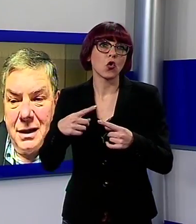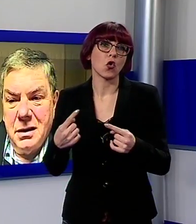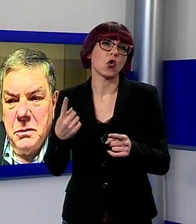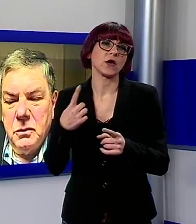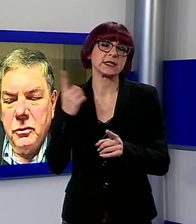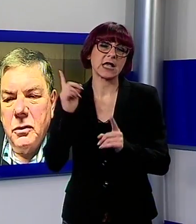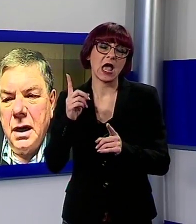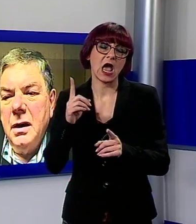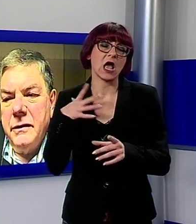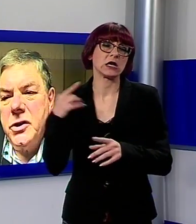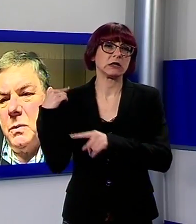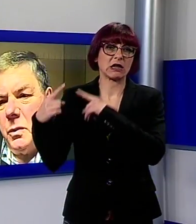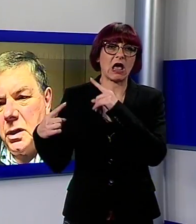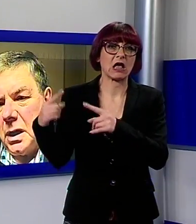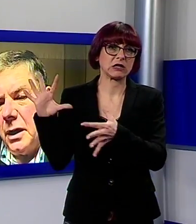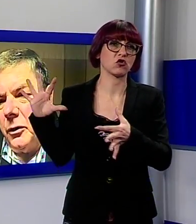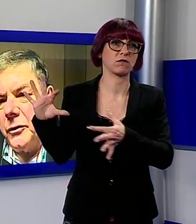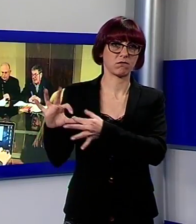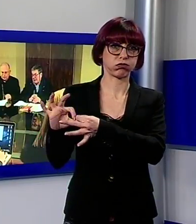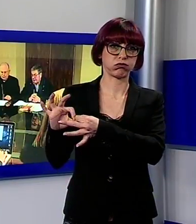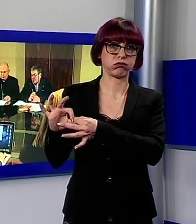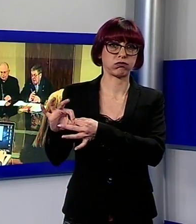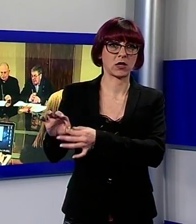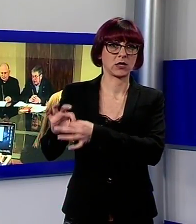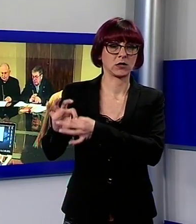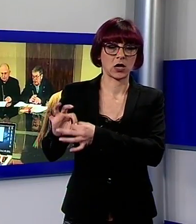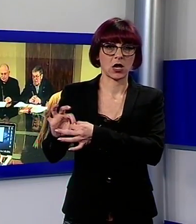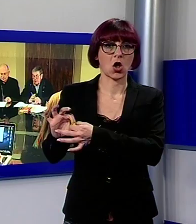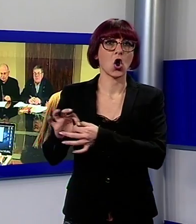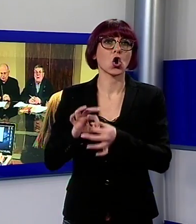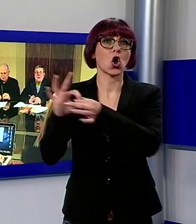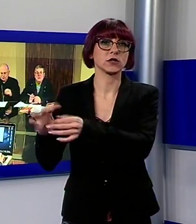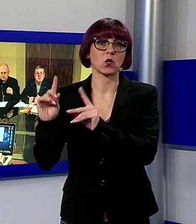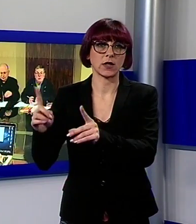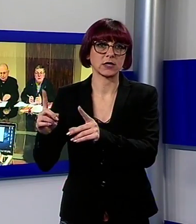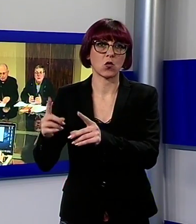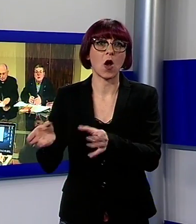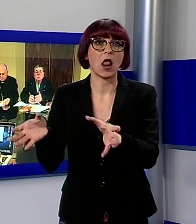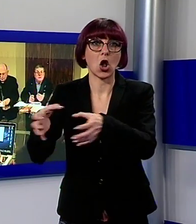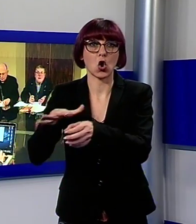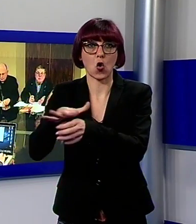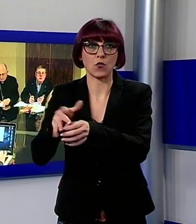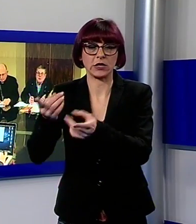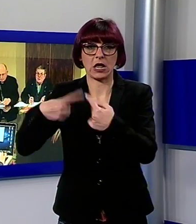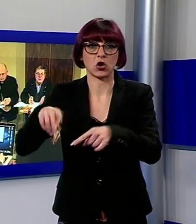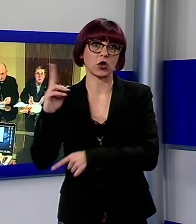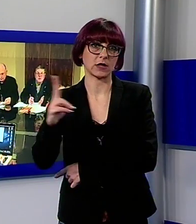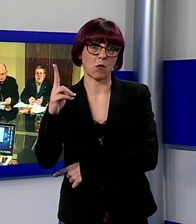la T minuscola, facciamo morire le nostre comunità. Questa è stata anche l'occasione per rispondere indirettamente